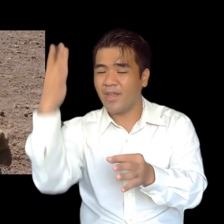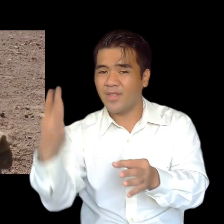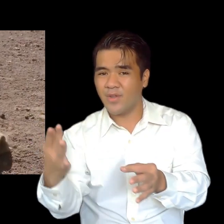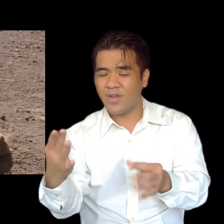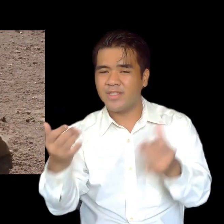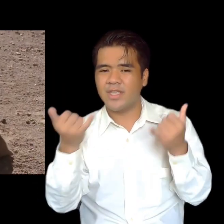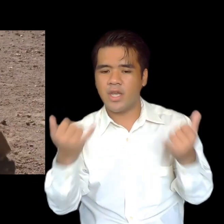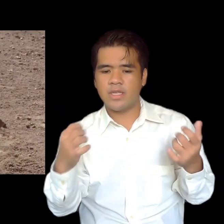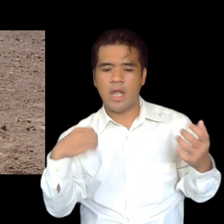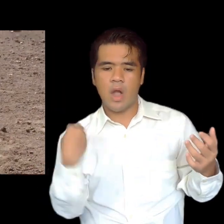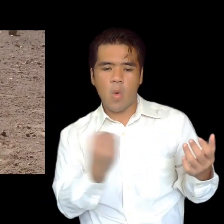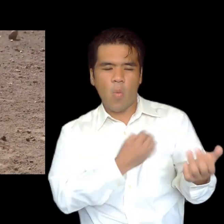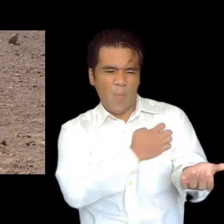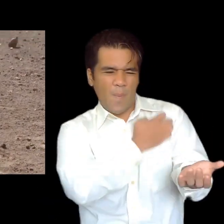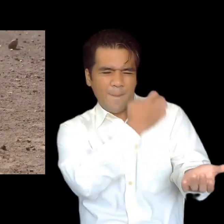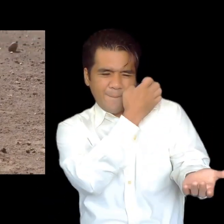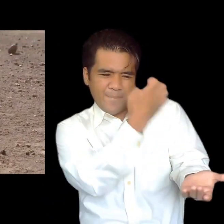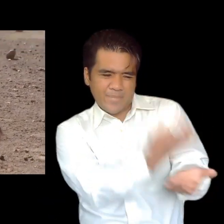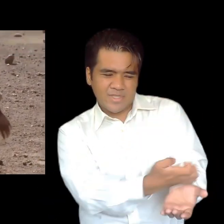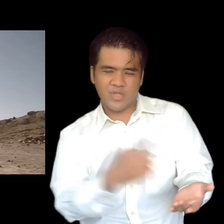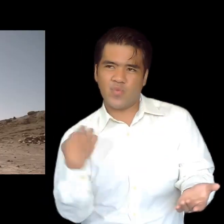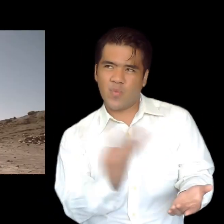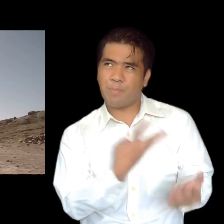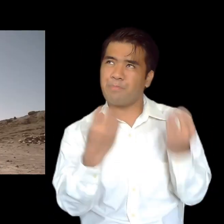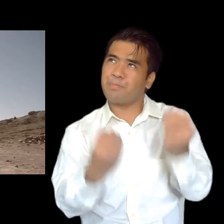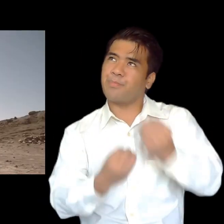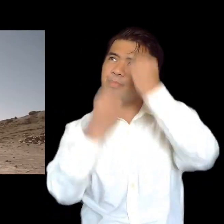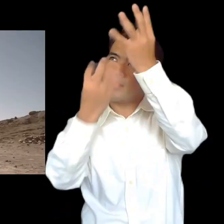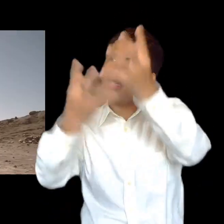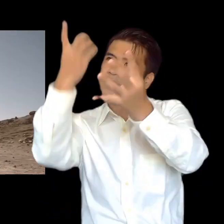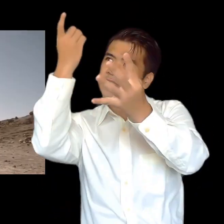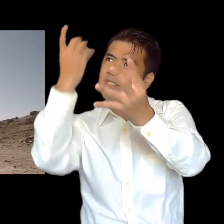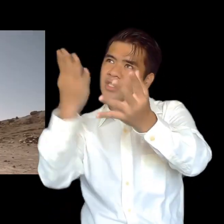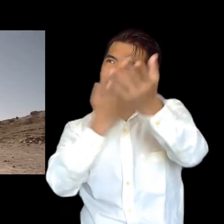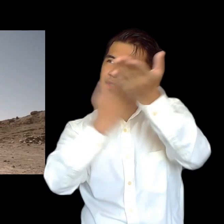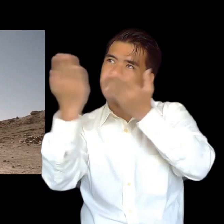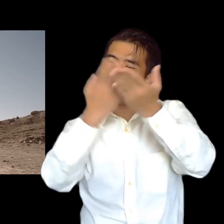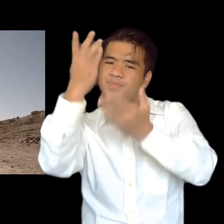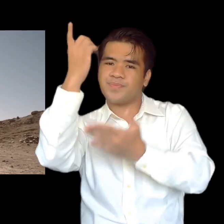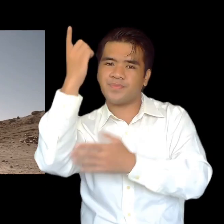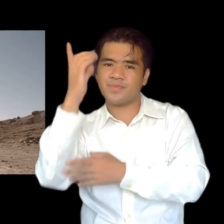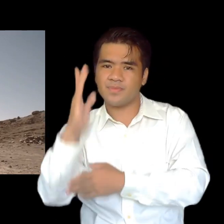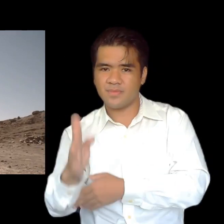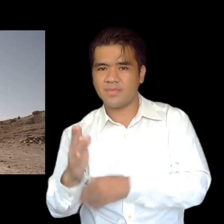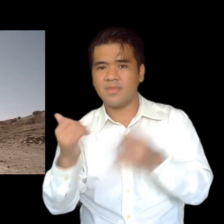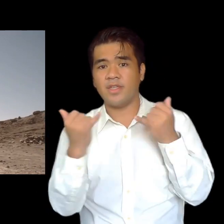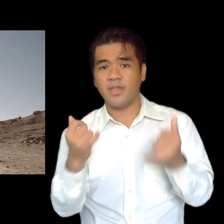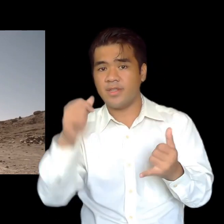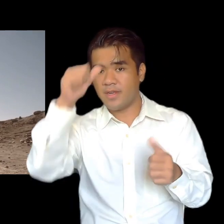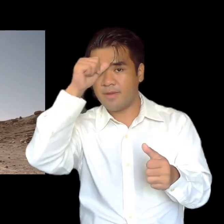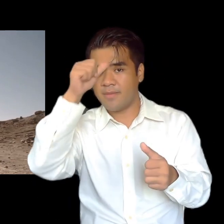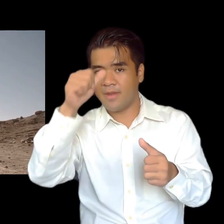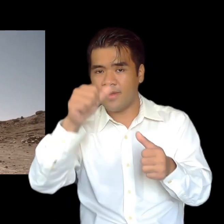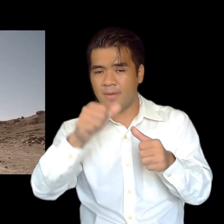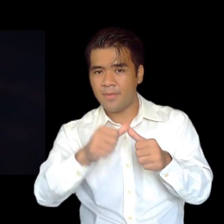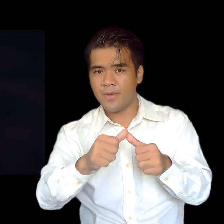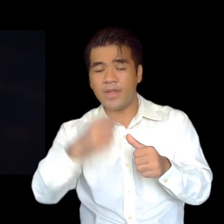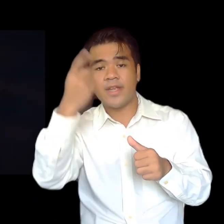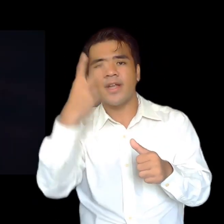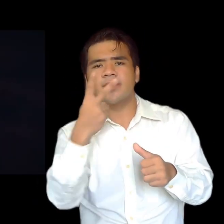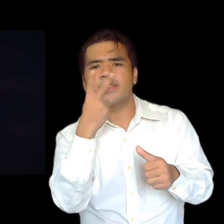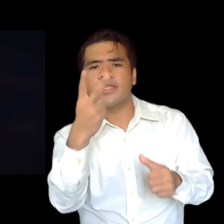lumalakas ang ating spiritu at ang natitirang enerhiya sa ating katawan ay maitutuon na lamang natin sa mga bagay na